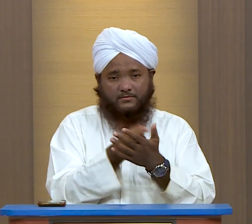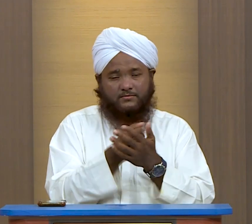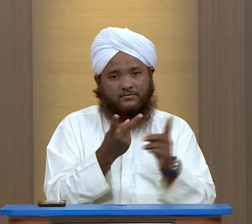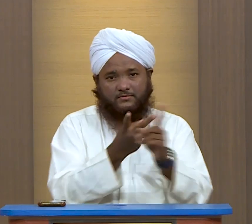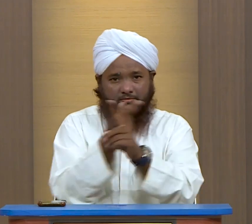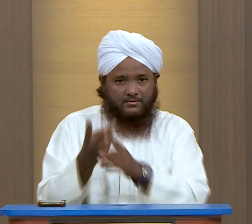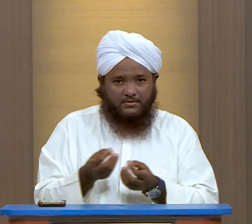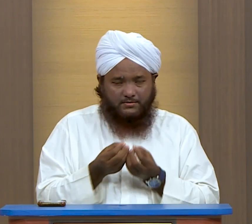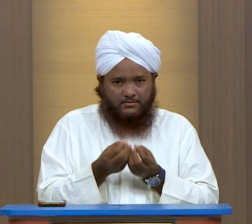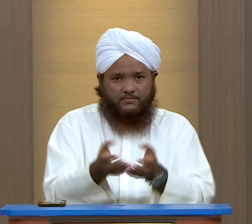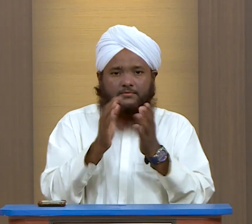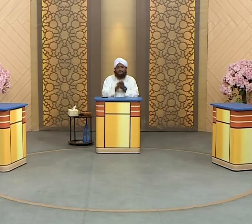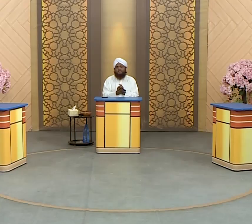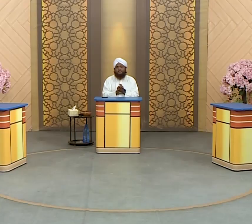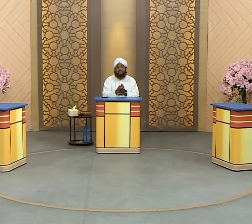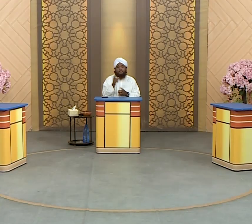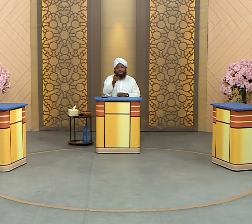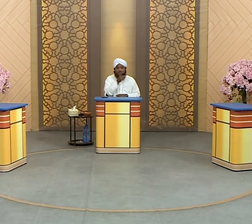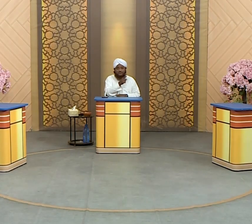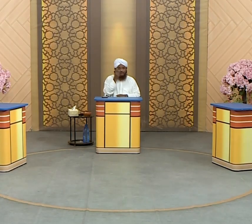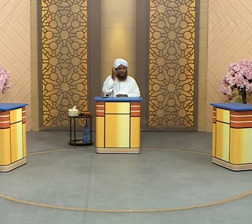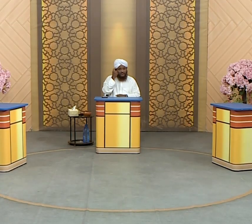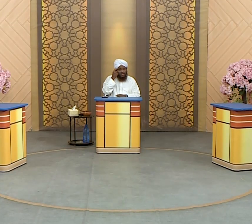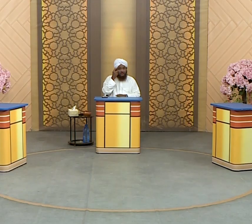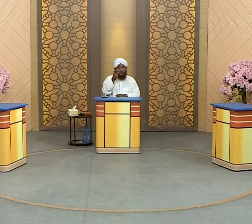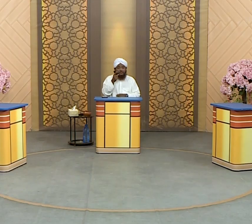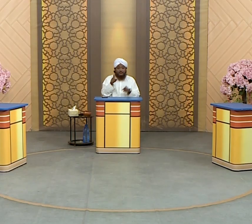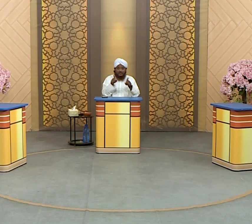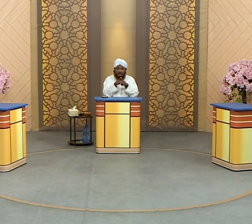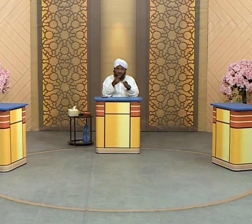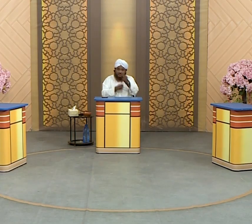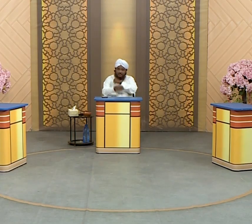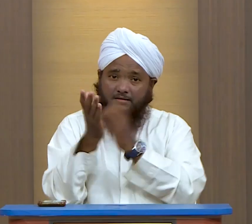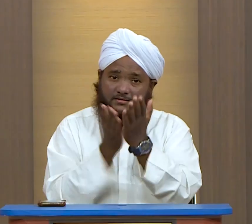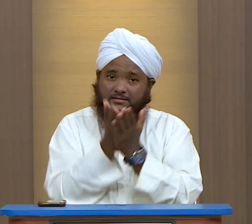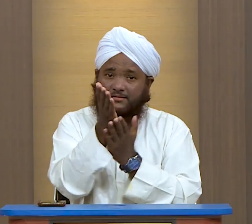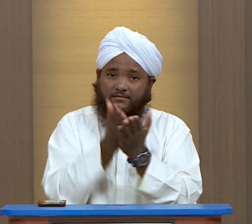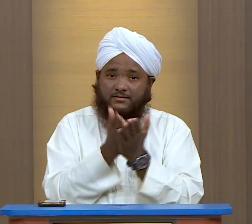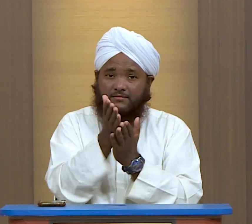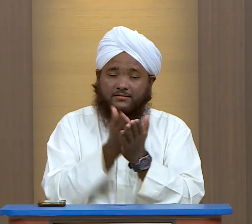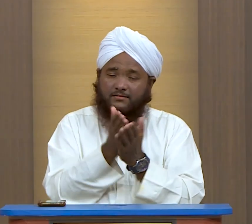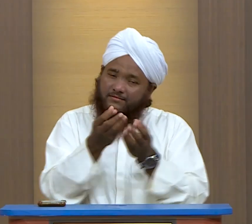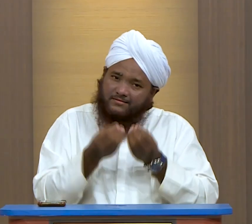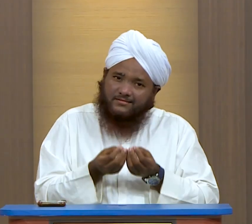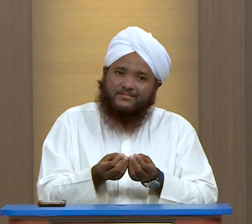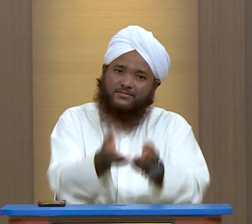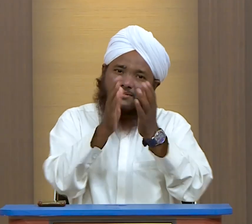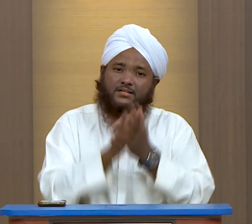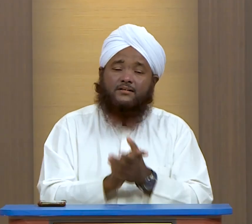سعادت حاصل کرتے رہیں۔ عاشقان رسول کے مدنی قافلوں میں سنتوں کی تربیت کے لیے راہ خدا میں سفر اختیار کریں۔ کامیاب